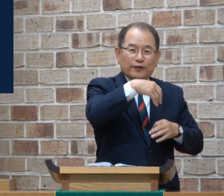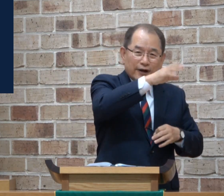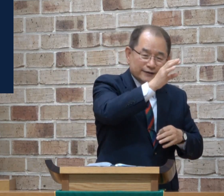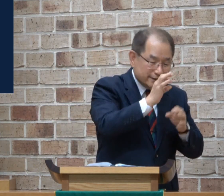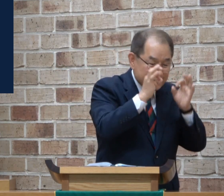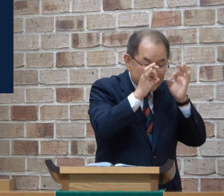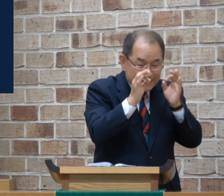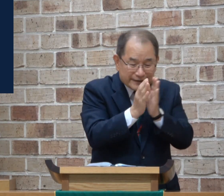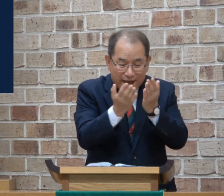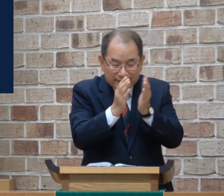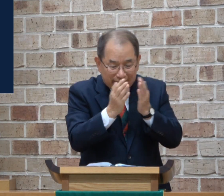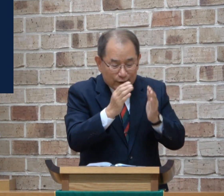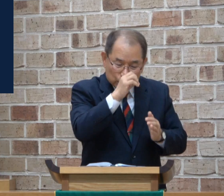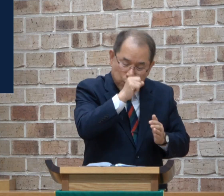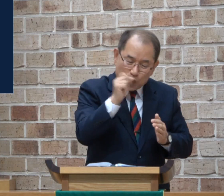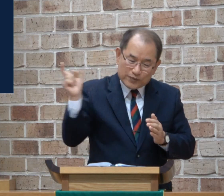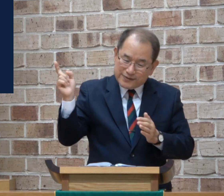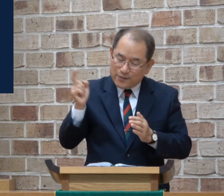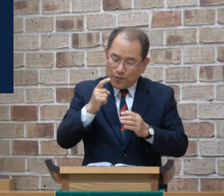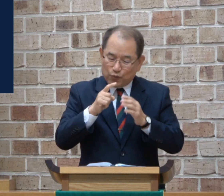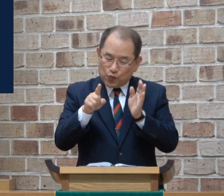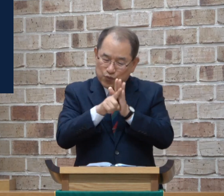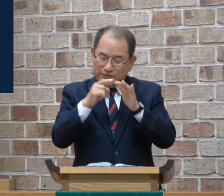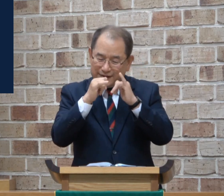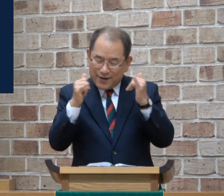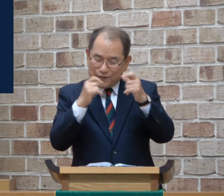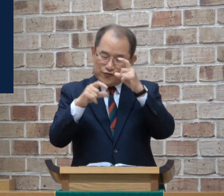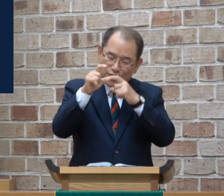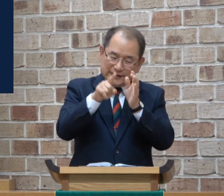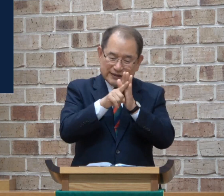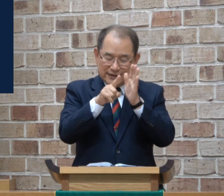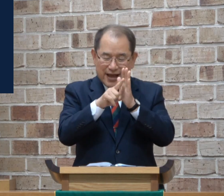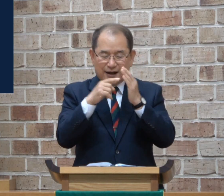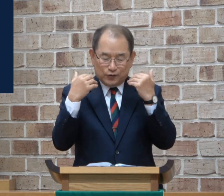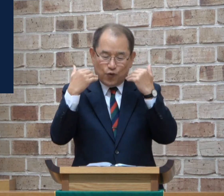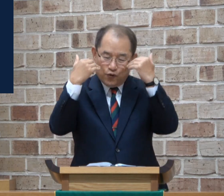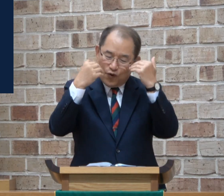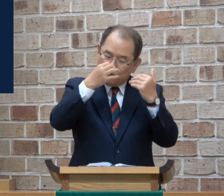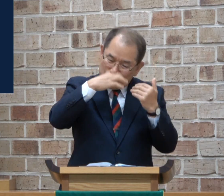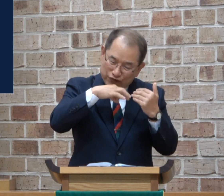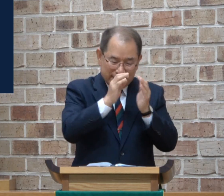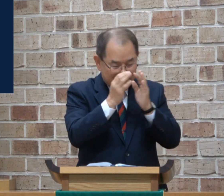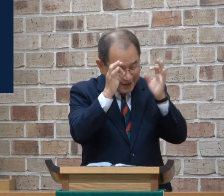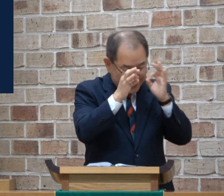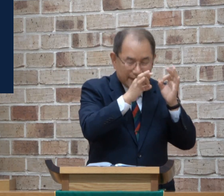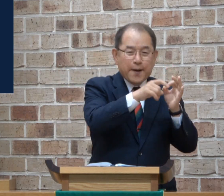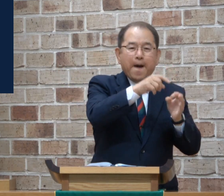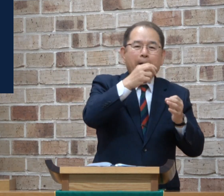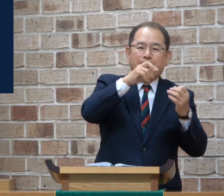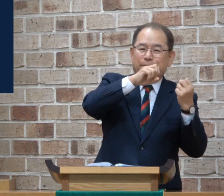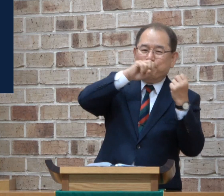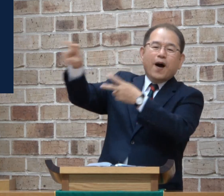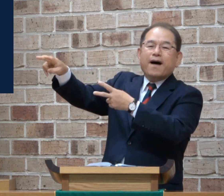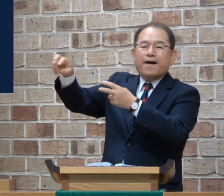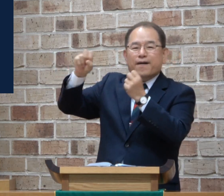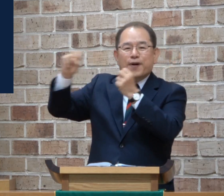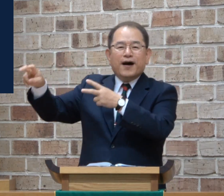좋은 믿음 생활에 좋은 그런 뭔가를 선물해드리고 싶다 생각해서 이발사에게